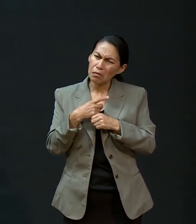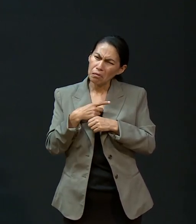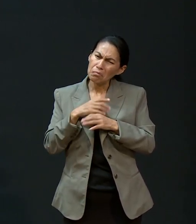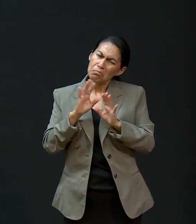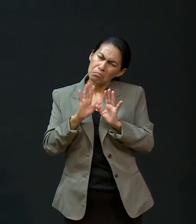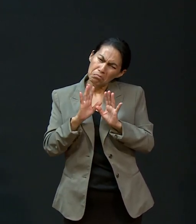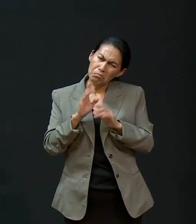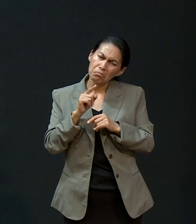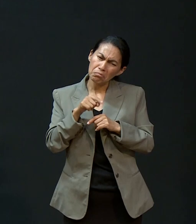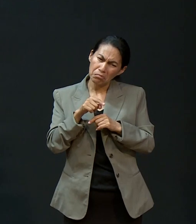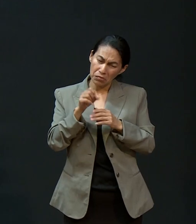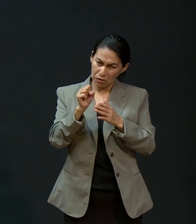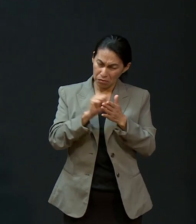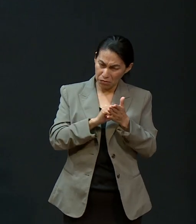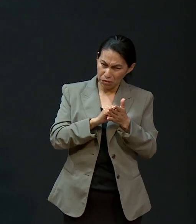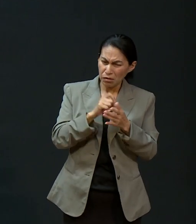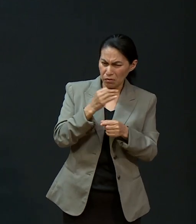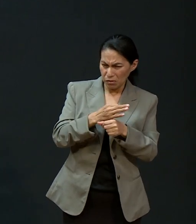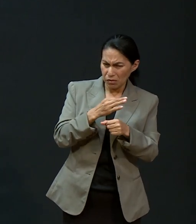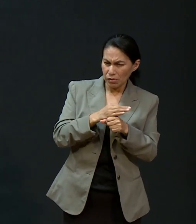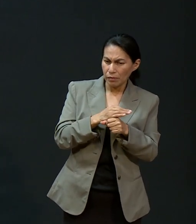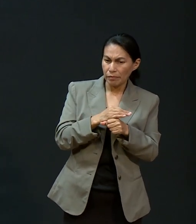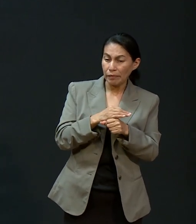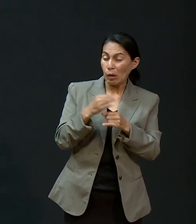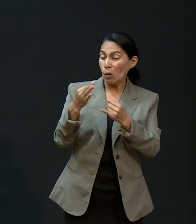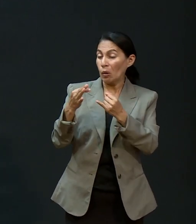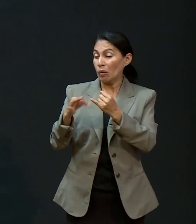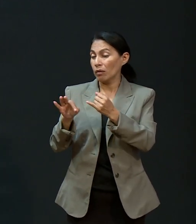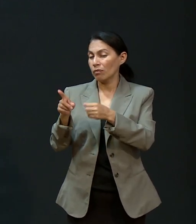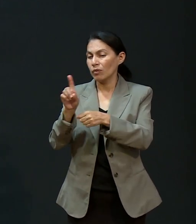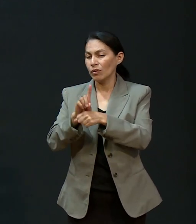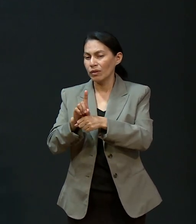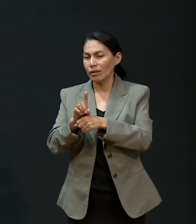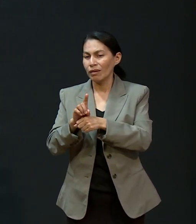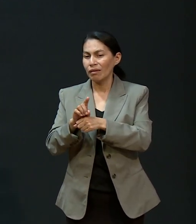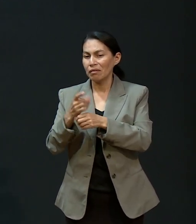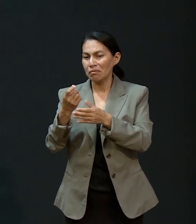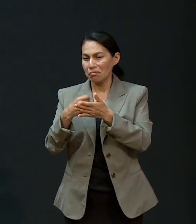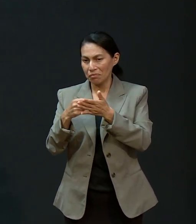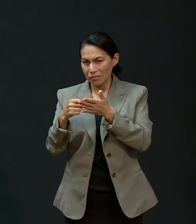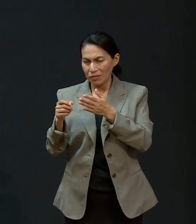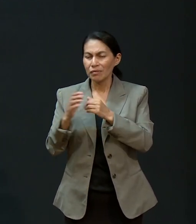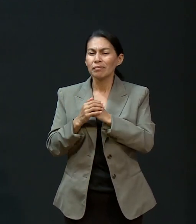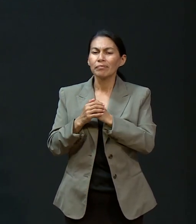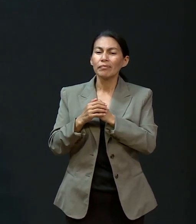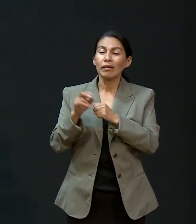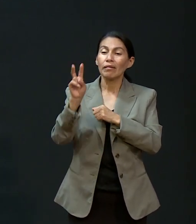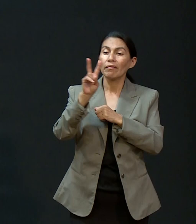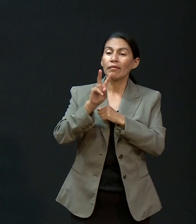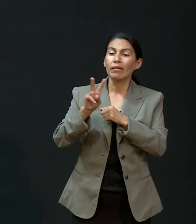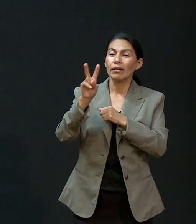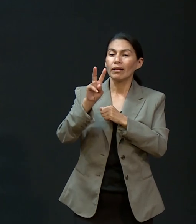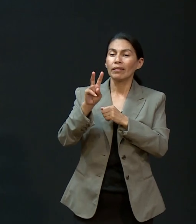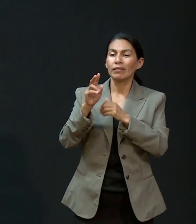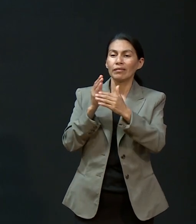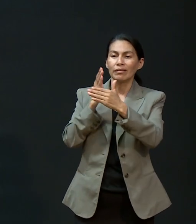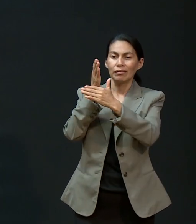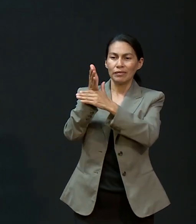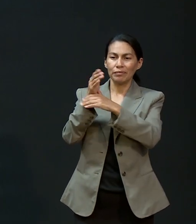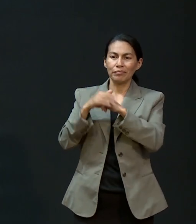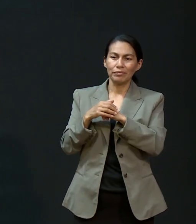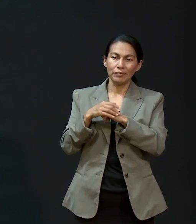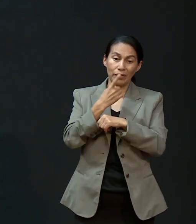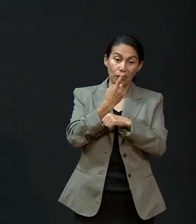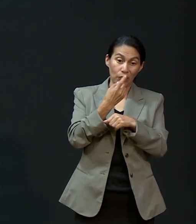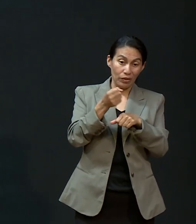semestre. Y pues fue así. Me inscribió en el último día de matrícula, entré un viernes de esa semana,